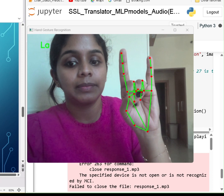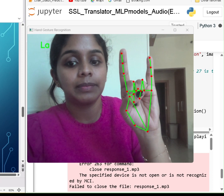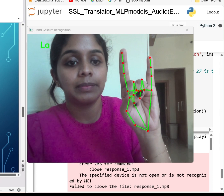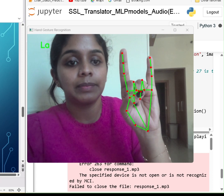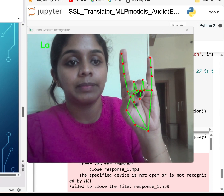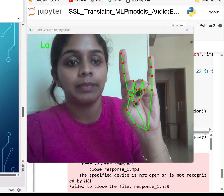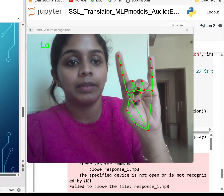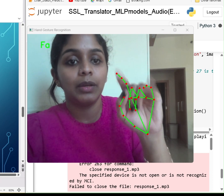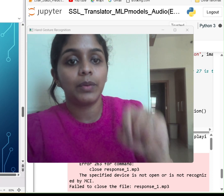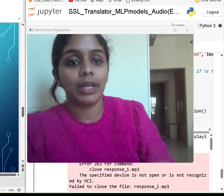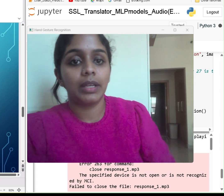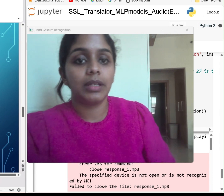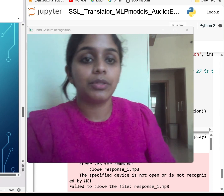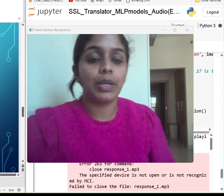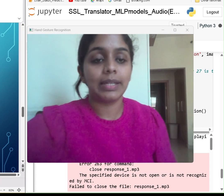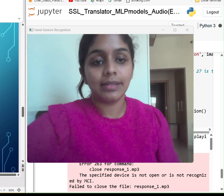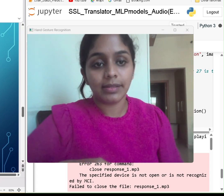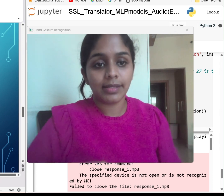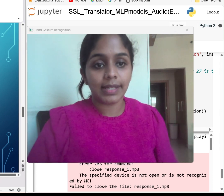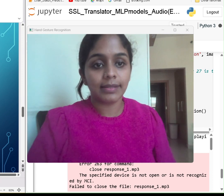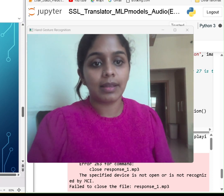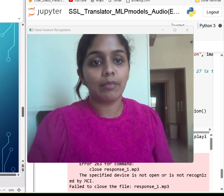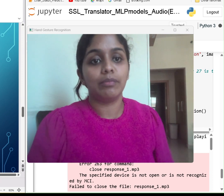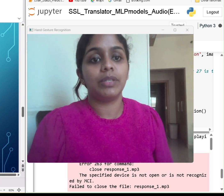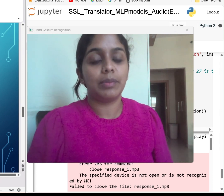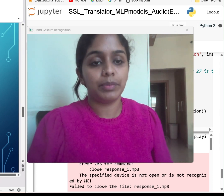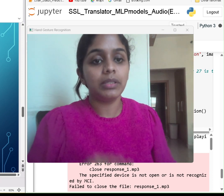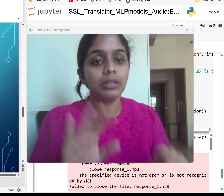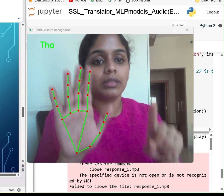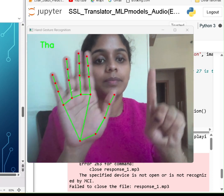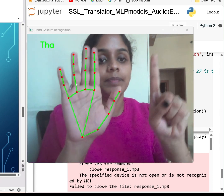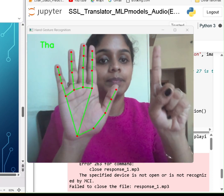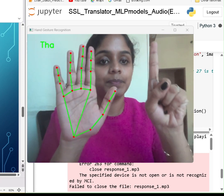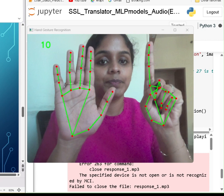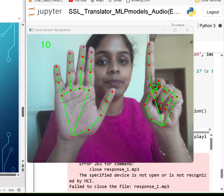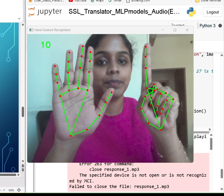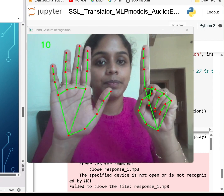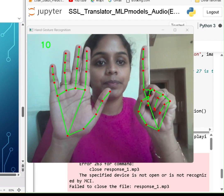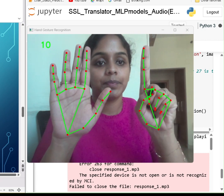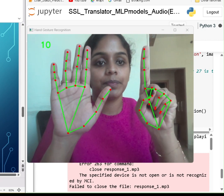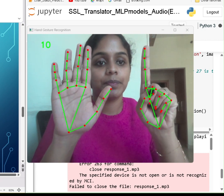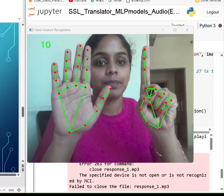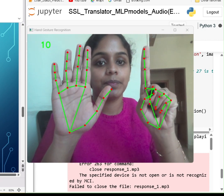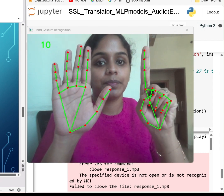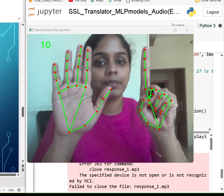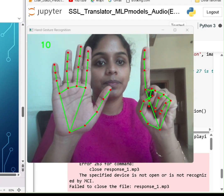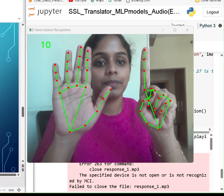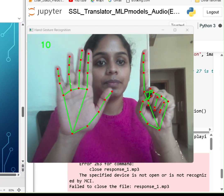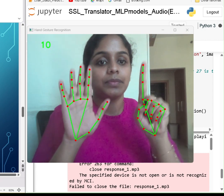لا Okay. So let us check some numbers.